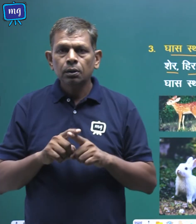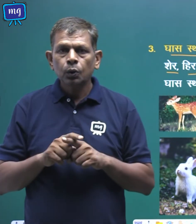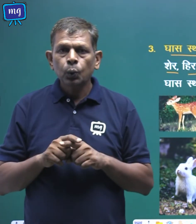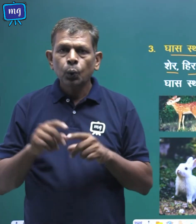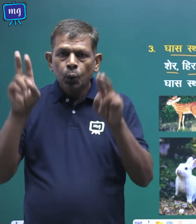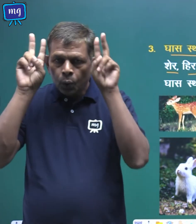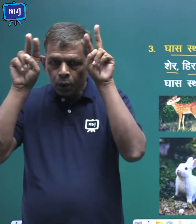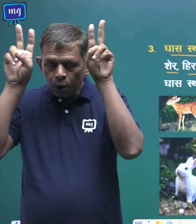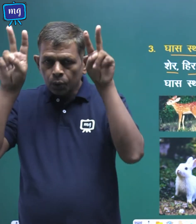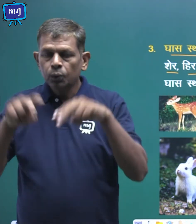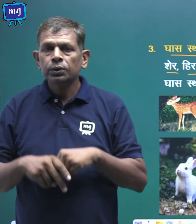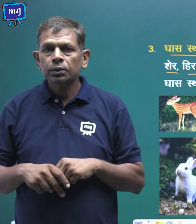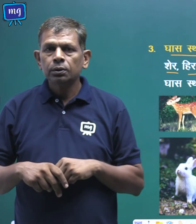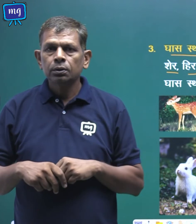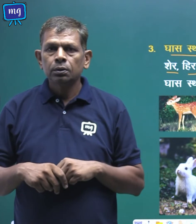खरगोश,